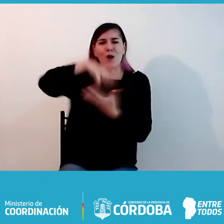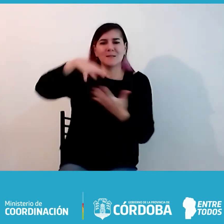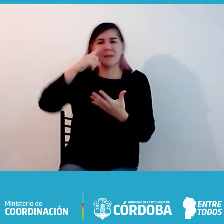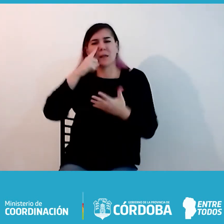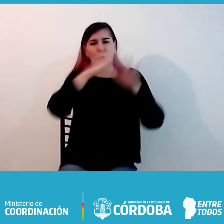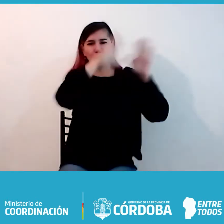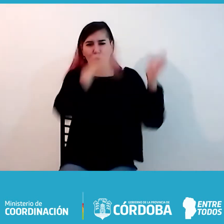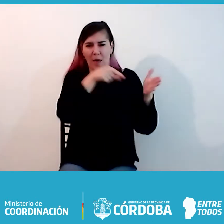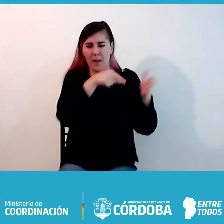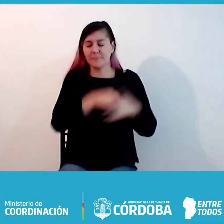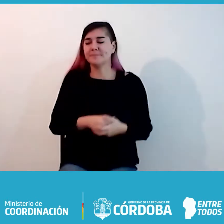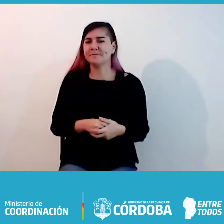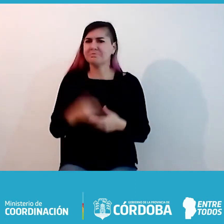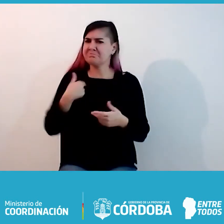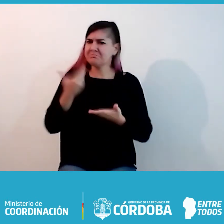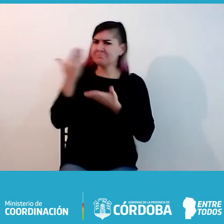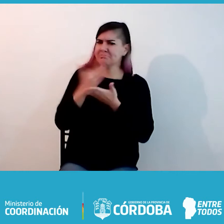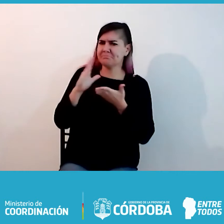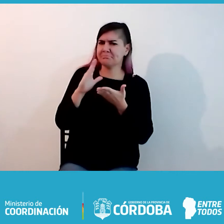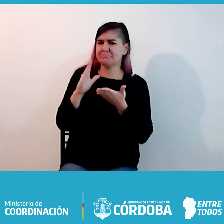institucional. Rechaza y objeta